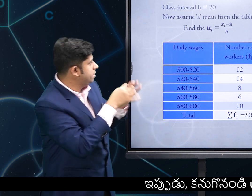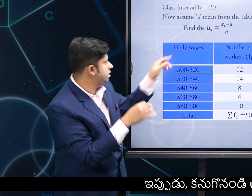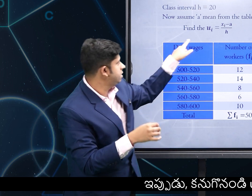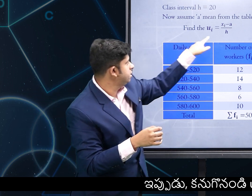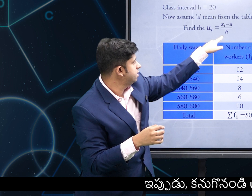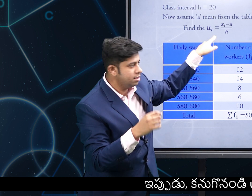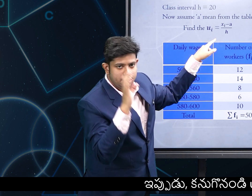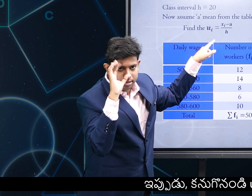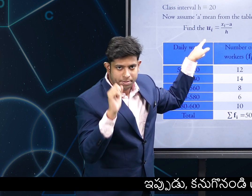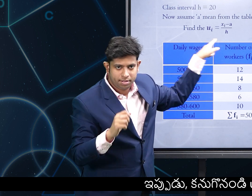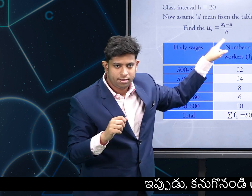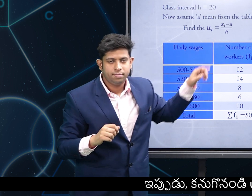a/h. ఇప్పుడు